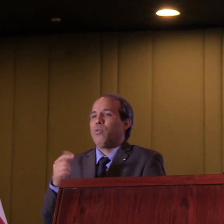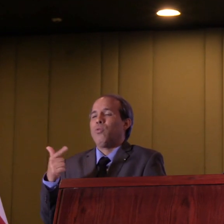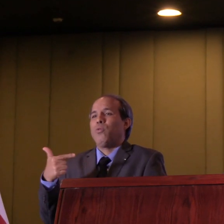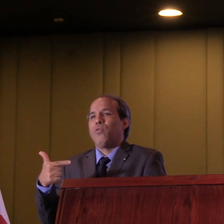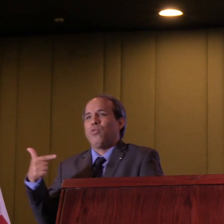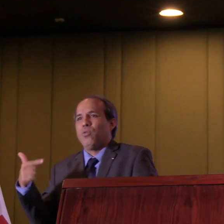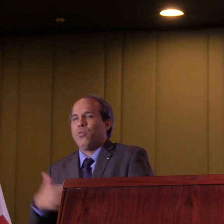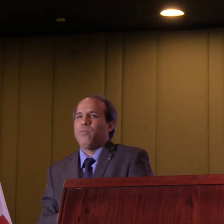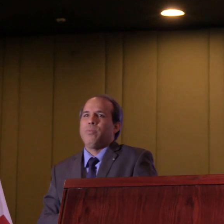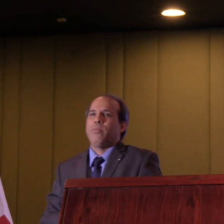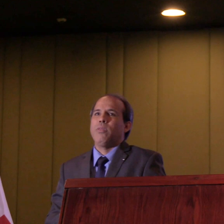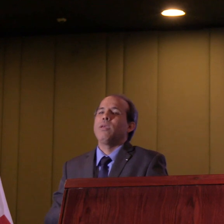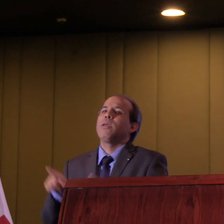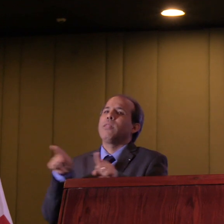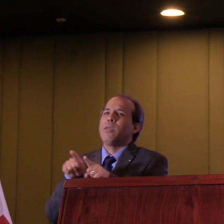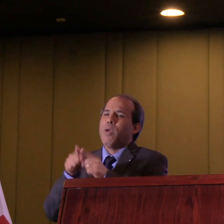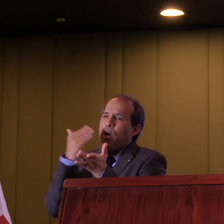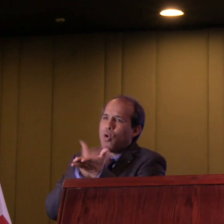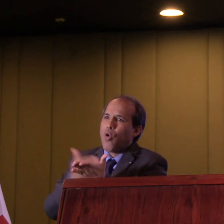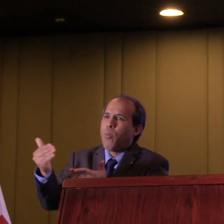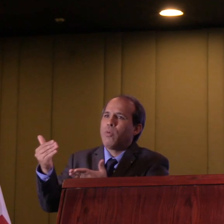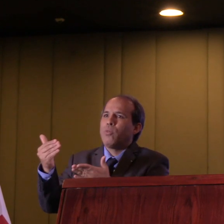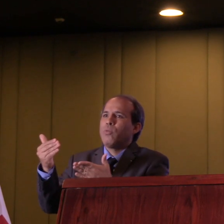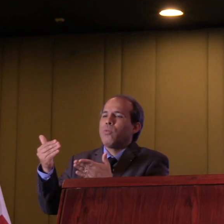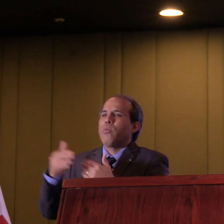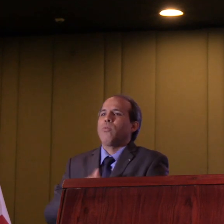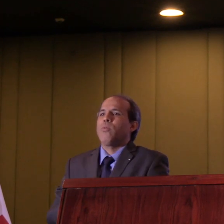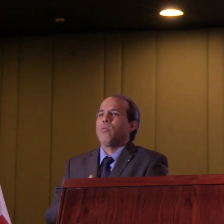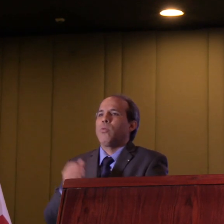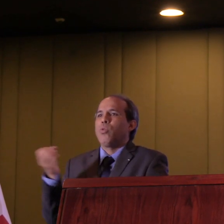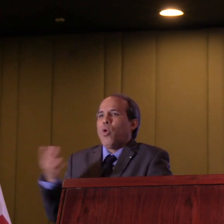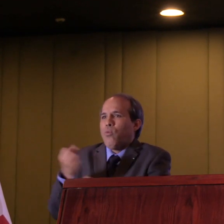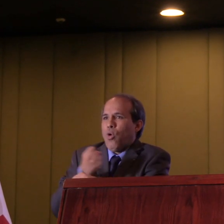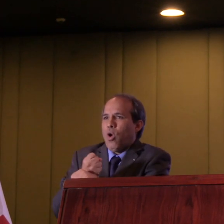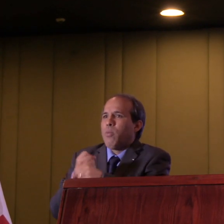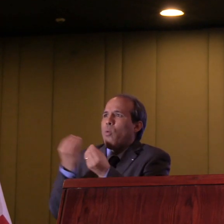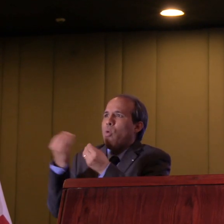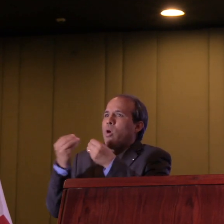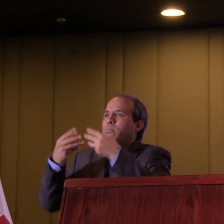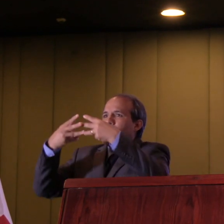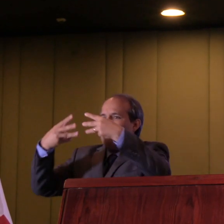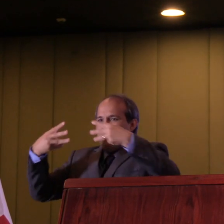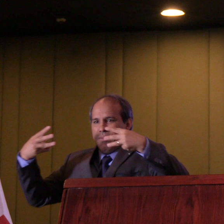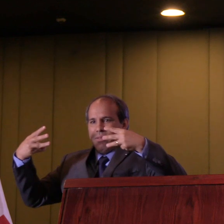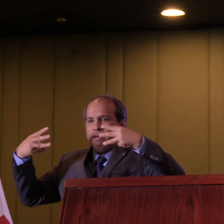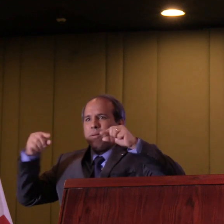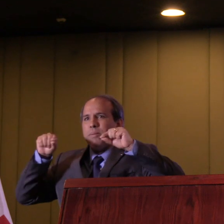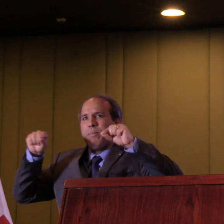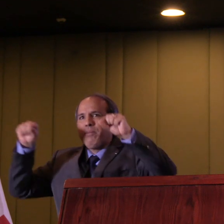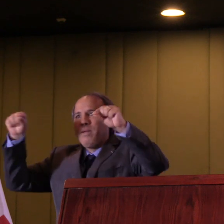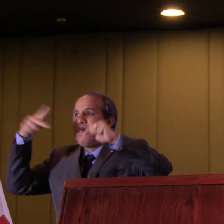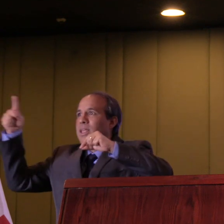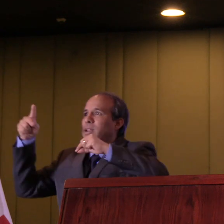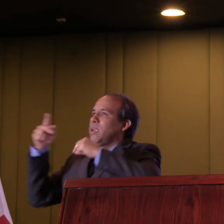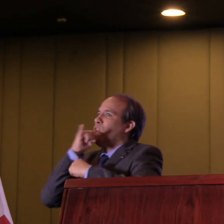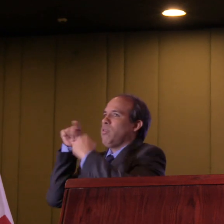forma, foi iniciada a revitalização do sistema de transmissão da energia de Itaipu,